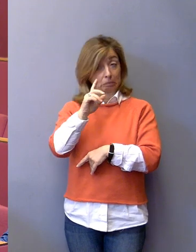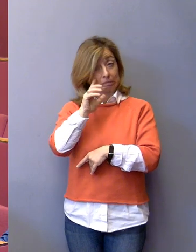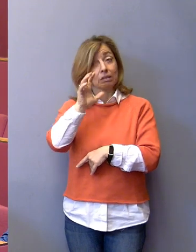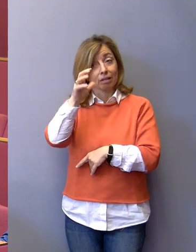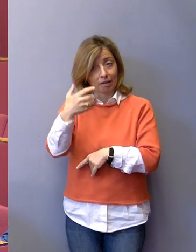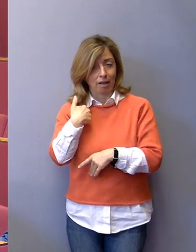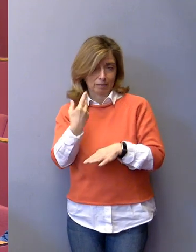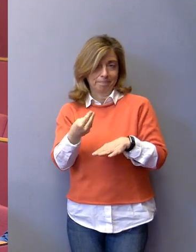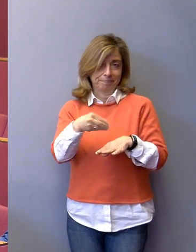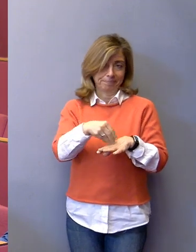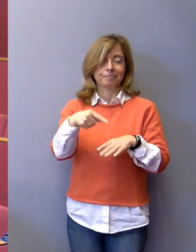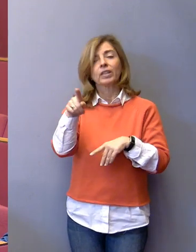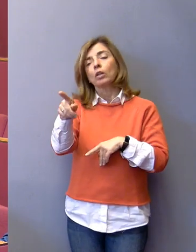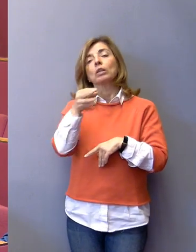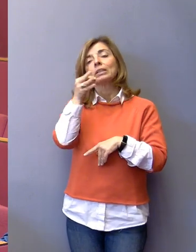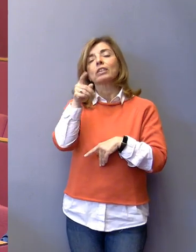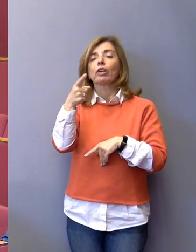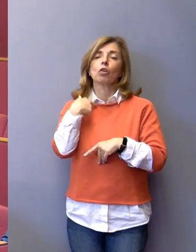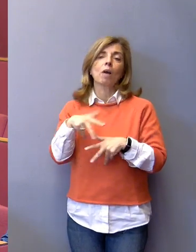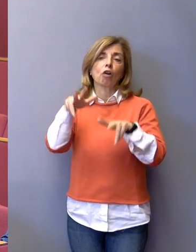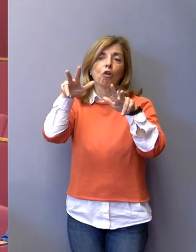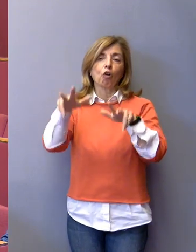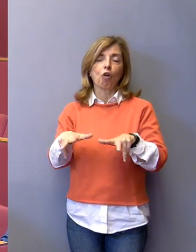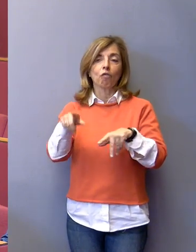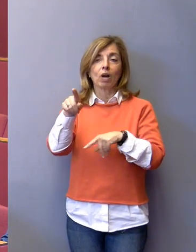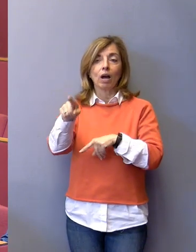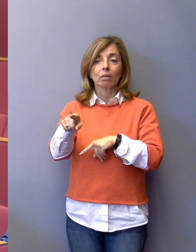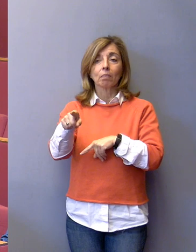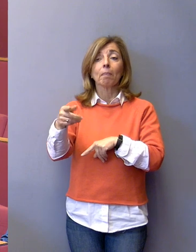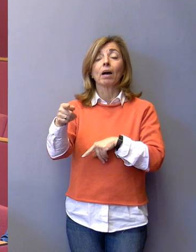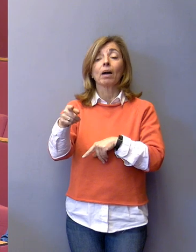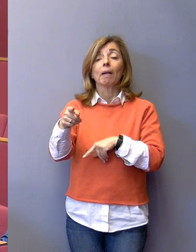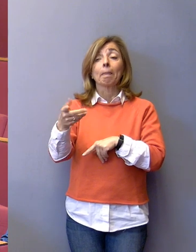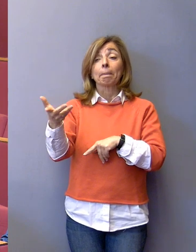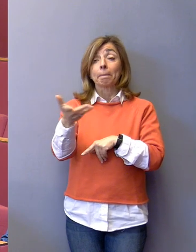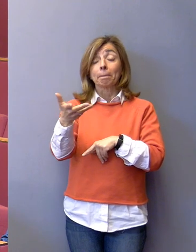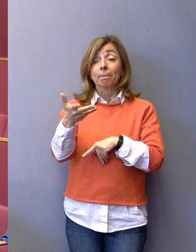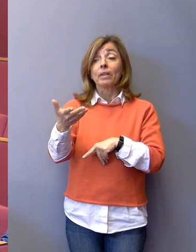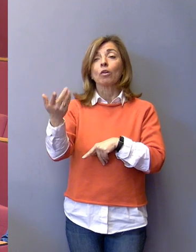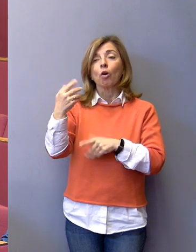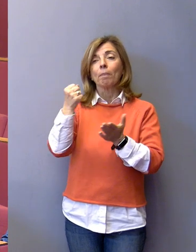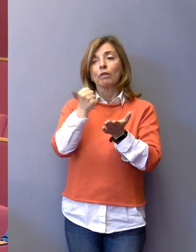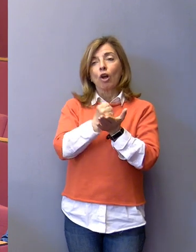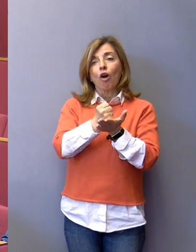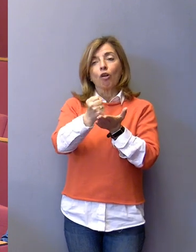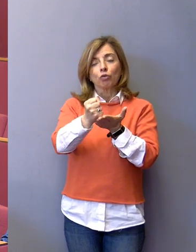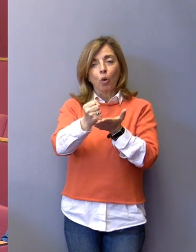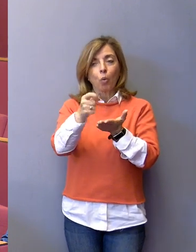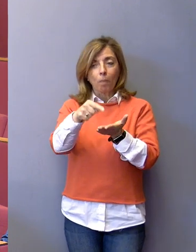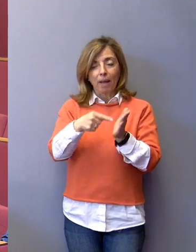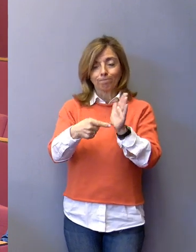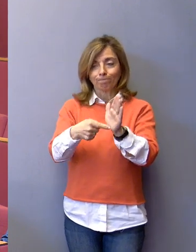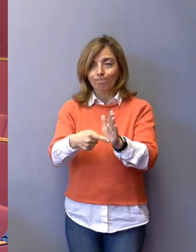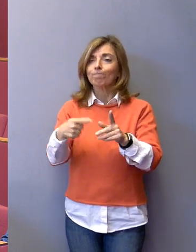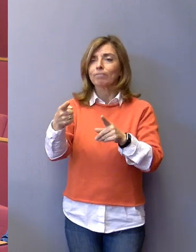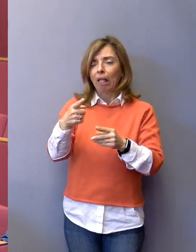ci conferma in qualche in qualche modo l'imprevibilità che le promesse che vengono fatte quando vengono annacquati i documenti poi vengono rispettati